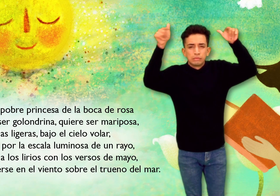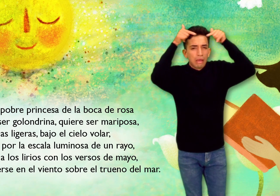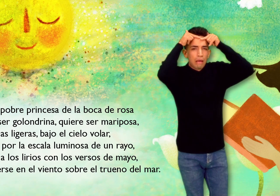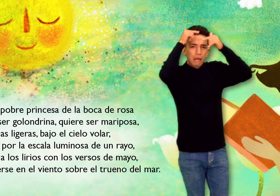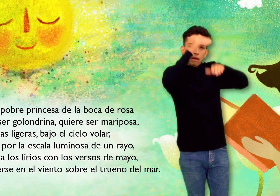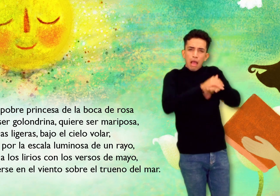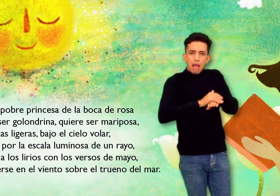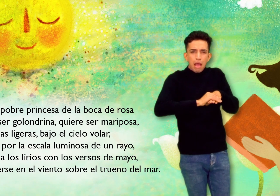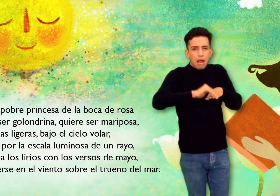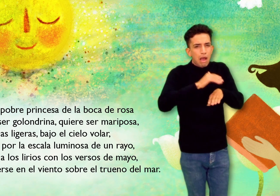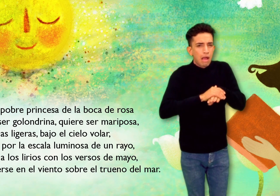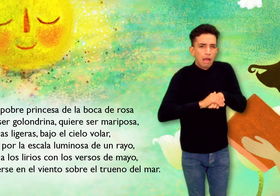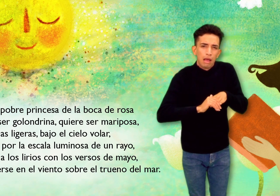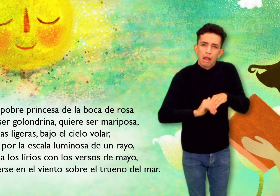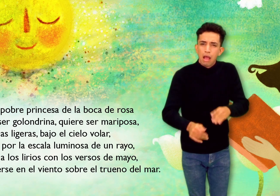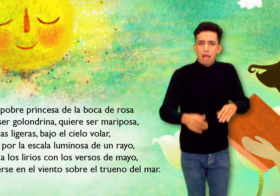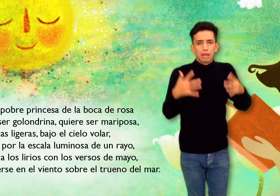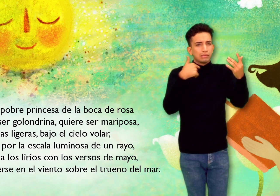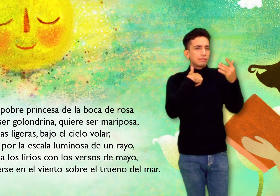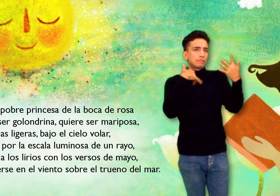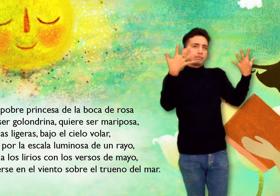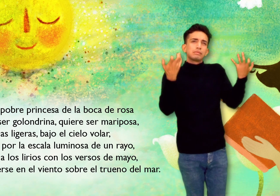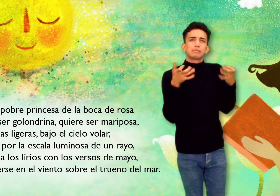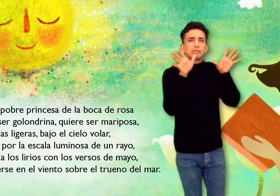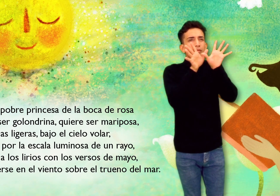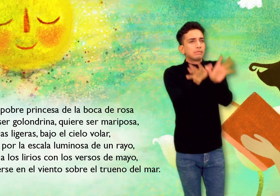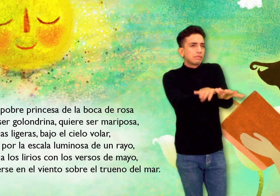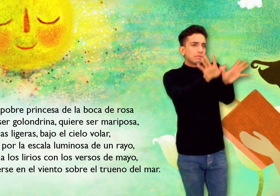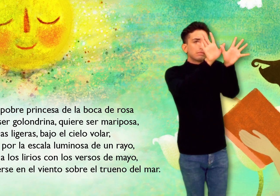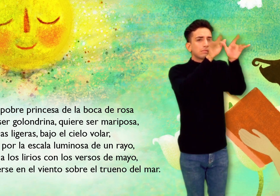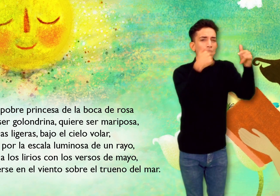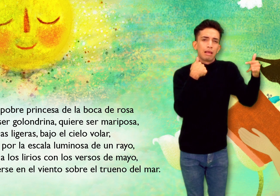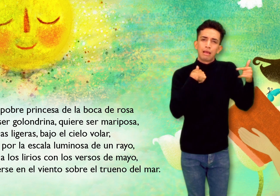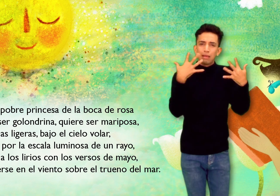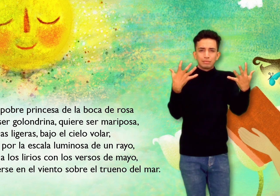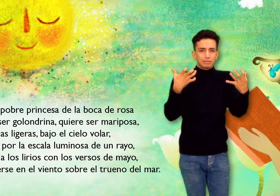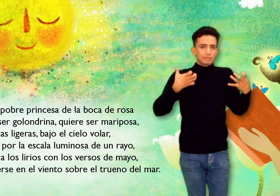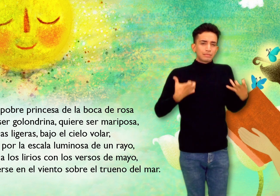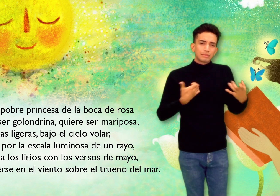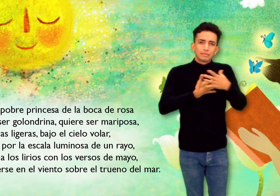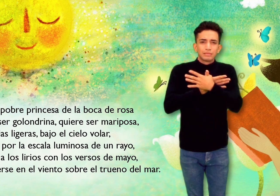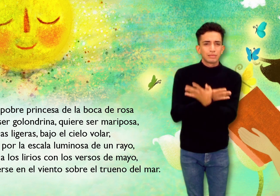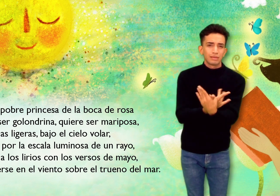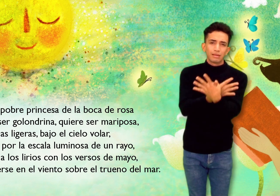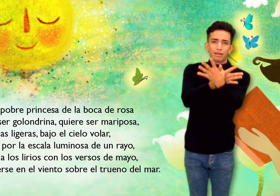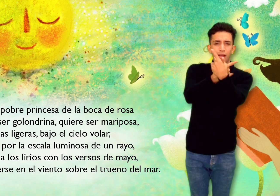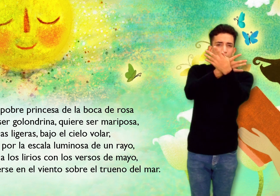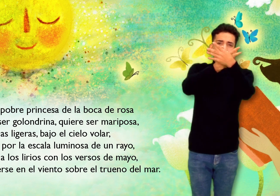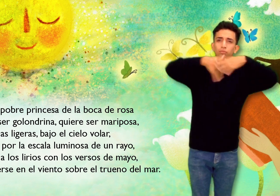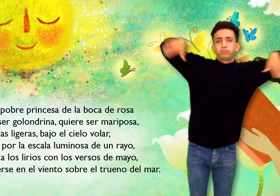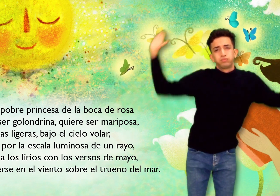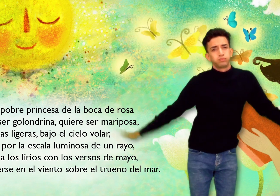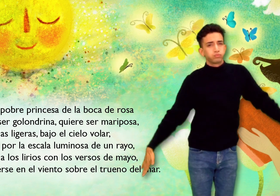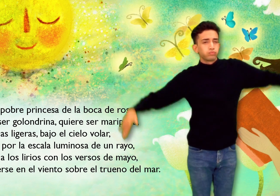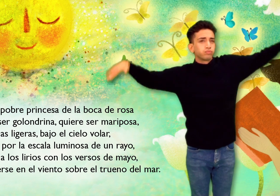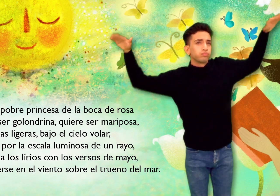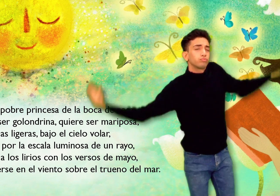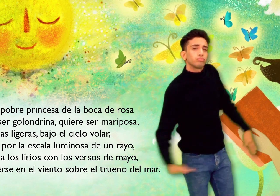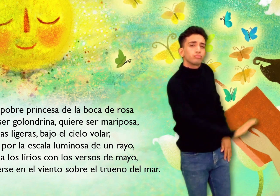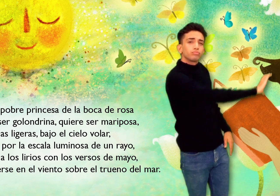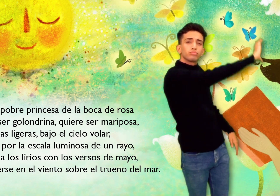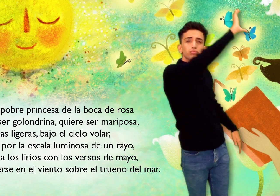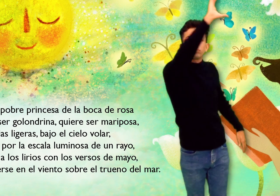¡Ay! La pobre princesa de la boca de rosa quiere ser golondrina. Quiere ser mariposa, tener